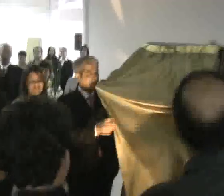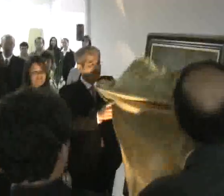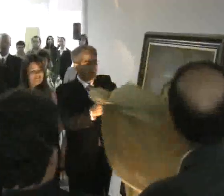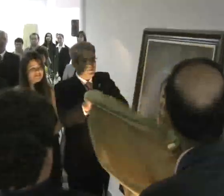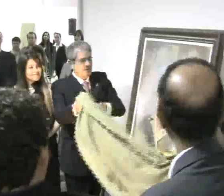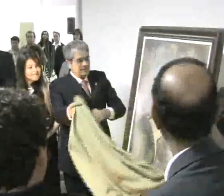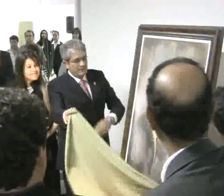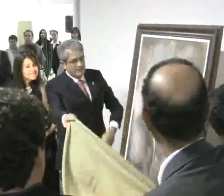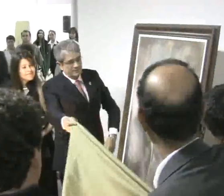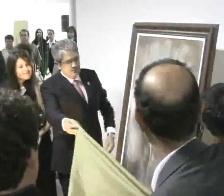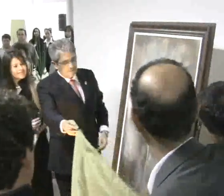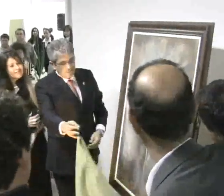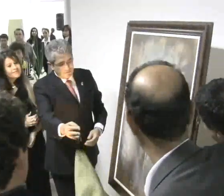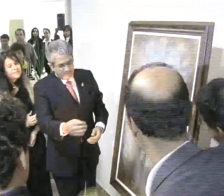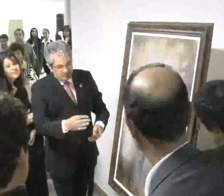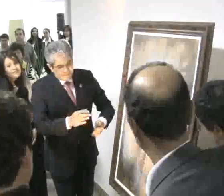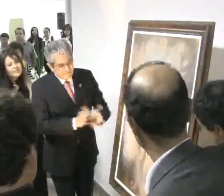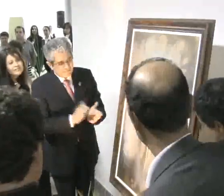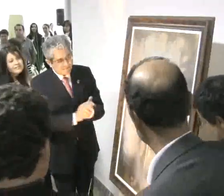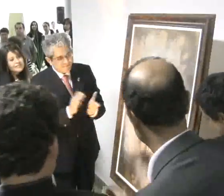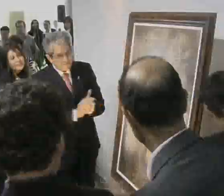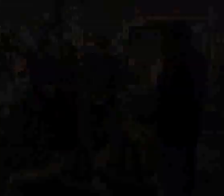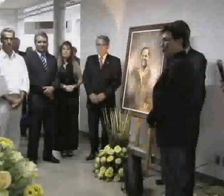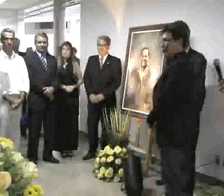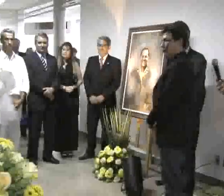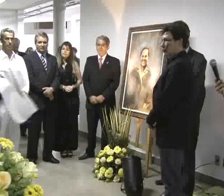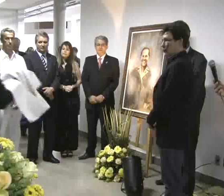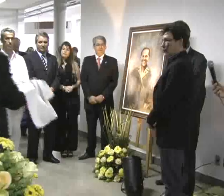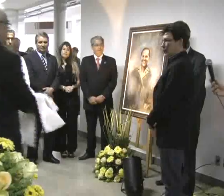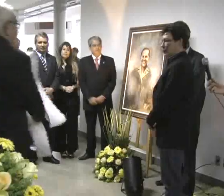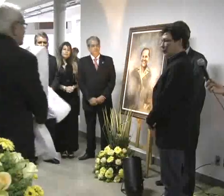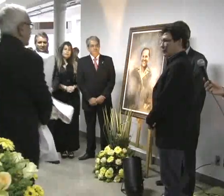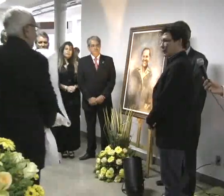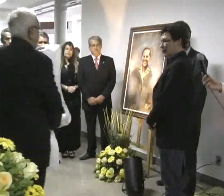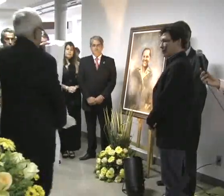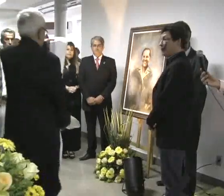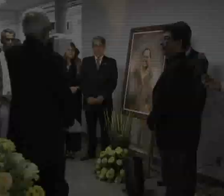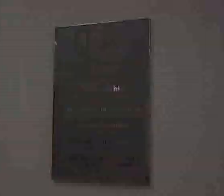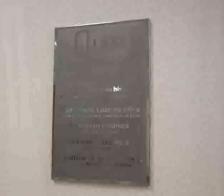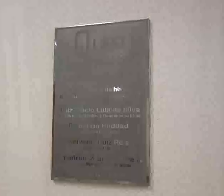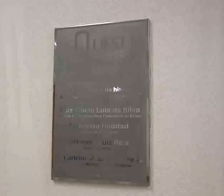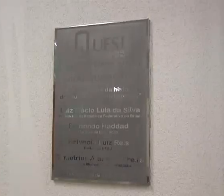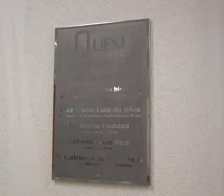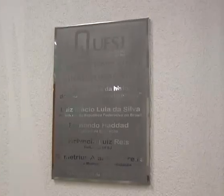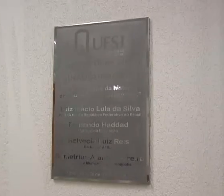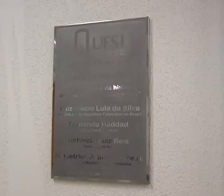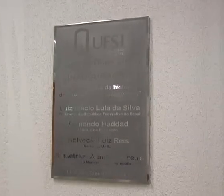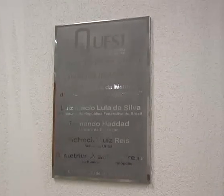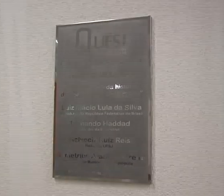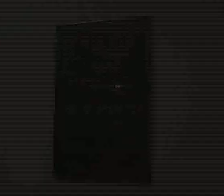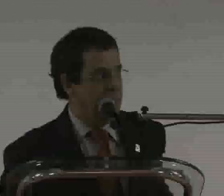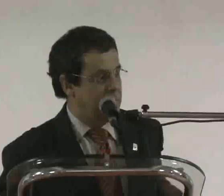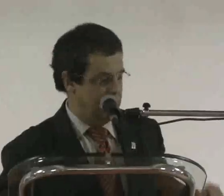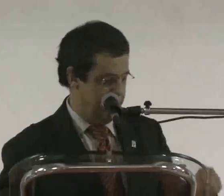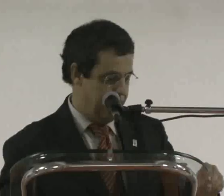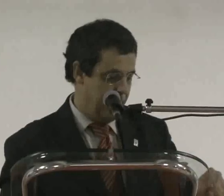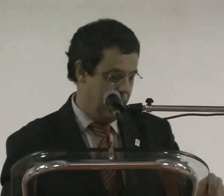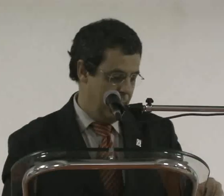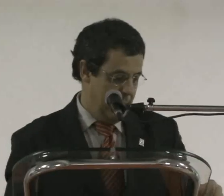Federal São João del Rei, campus Dona Lindu. O município ganhava mais um elemento que complementaria o setor da educação.